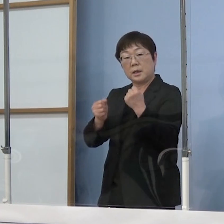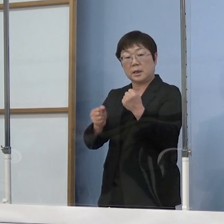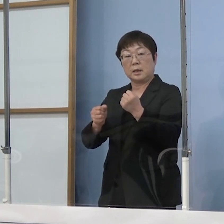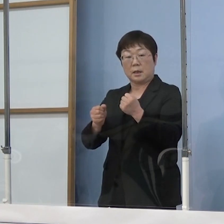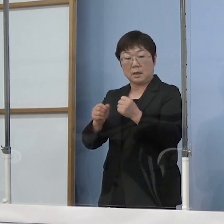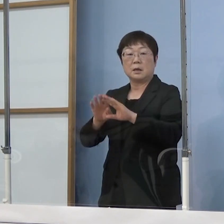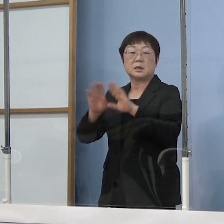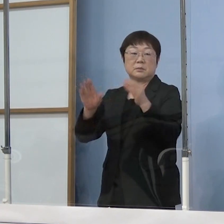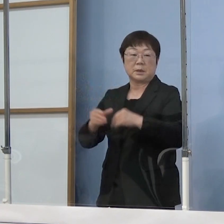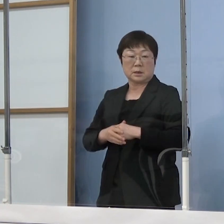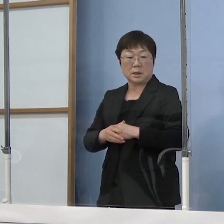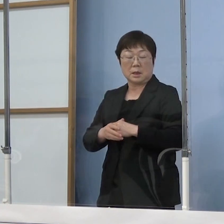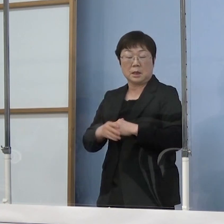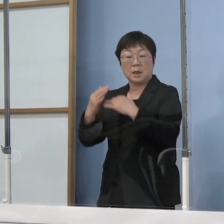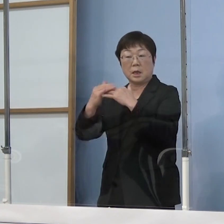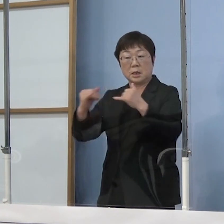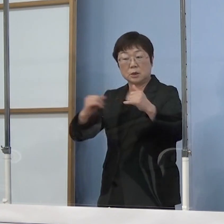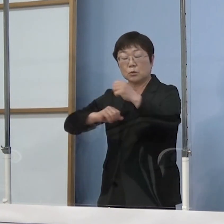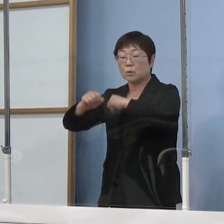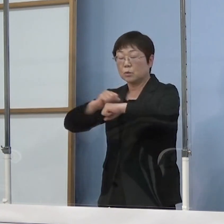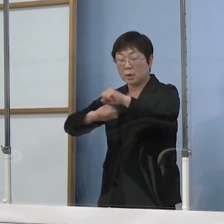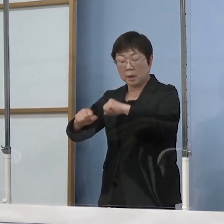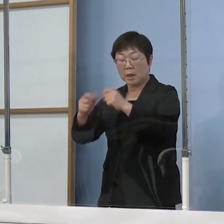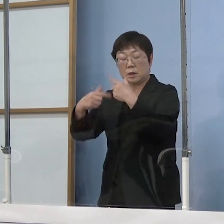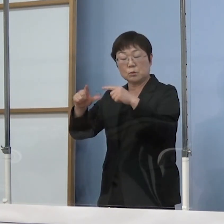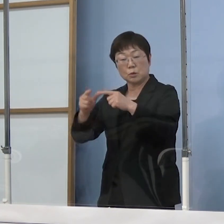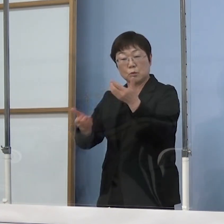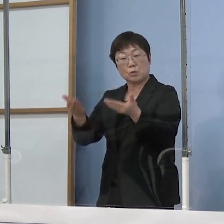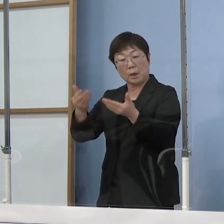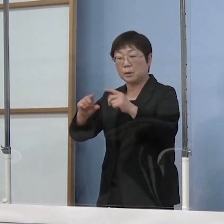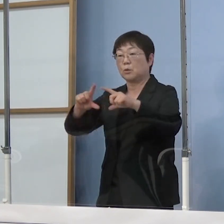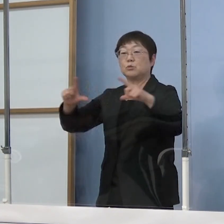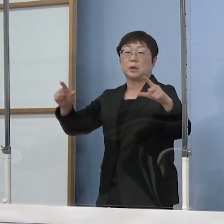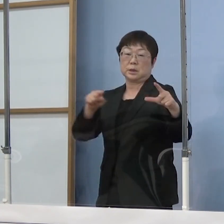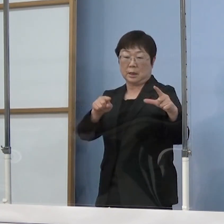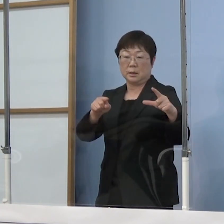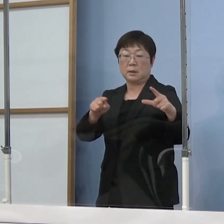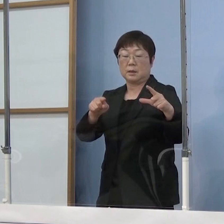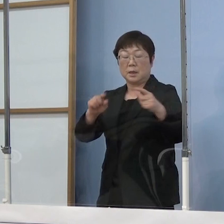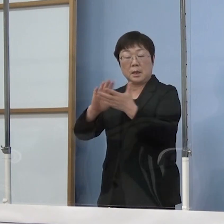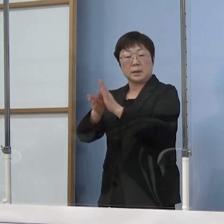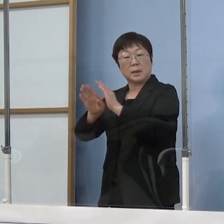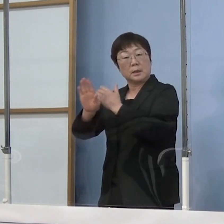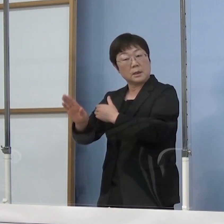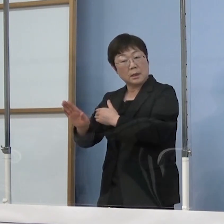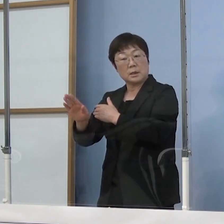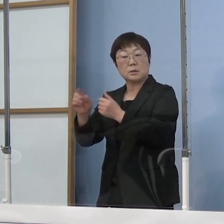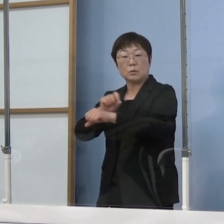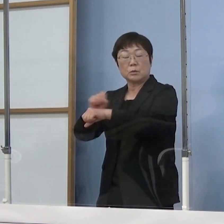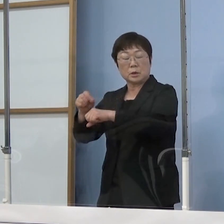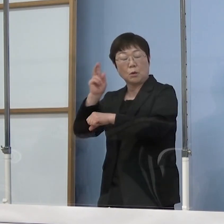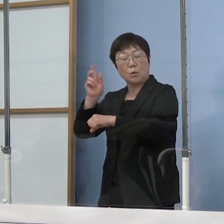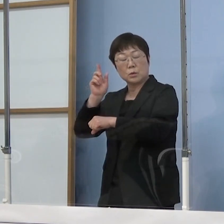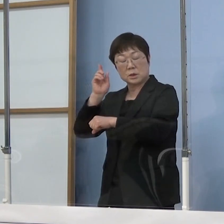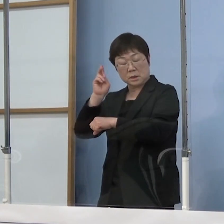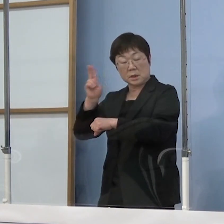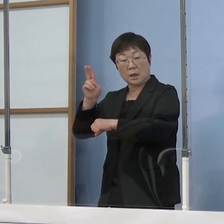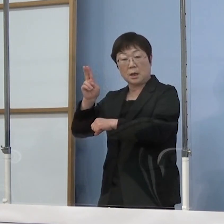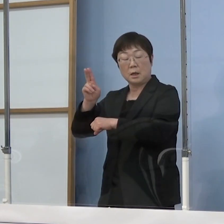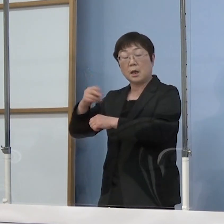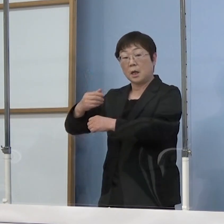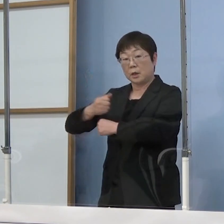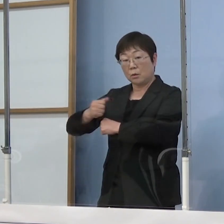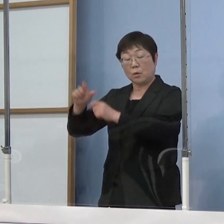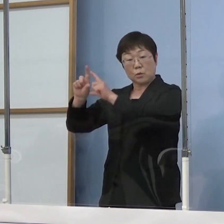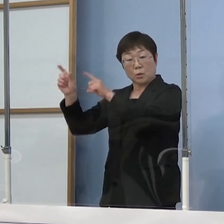りに人の流れがいつもより多くなって、でさらには県外から、特に大阪、兵庫、東京